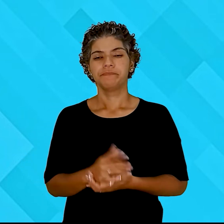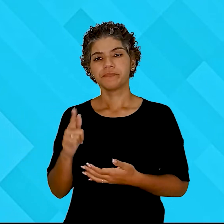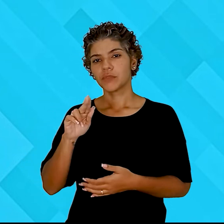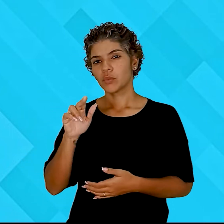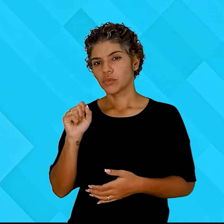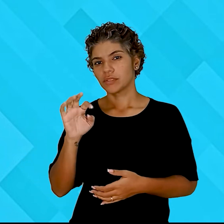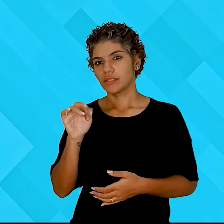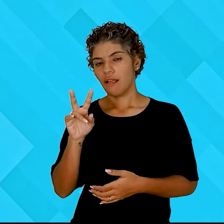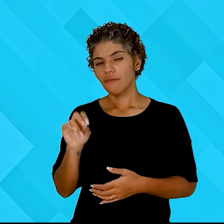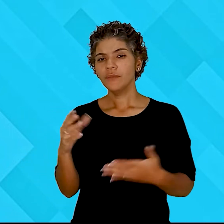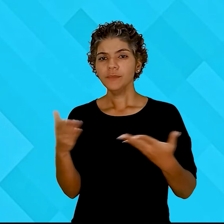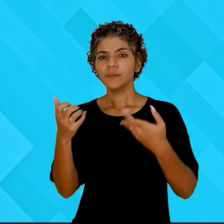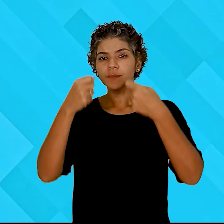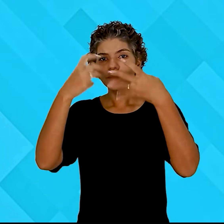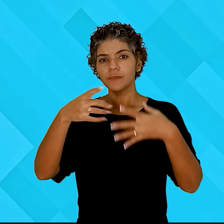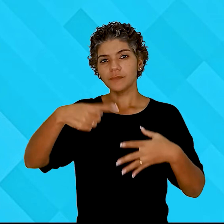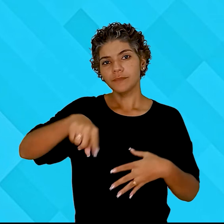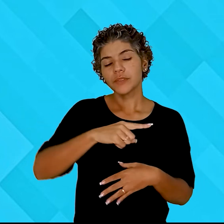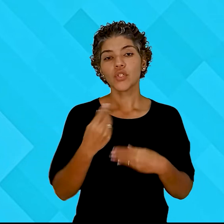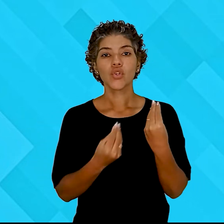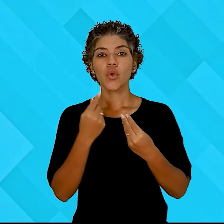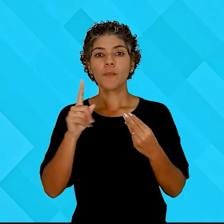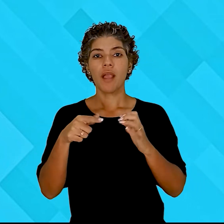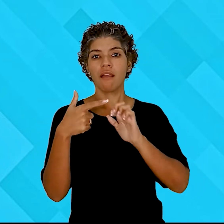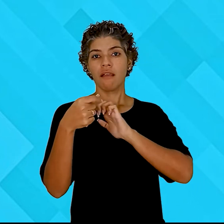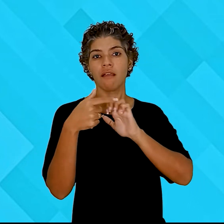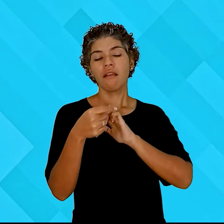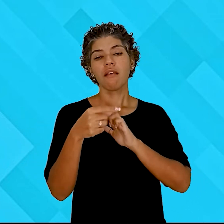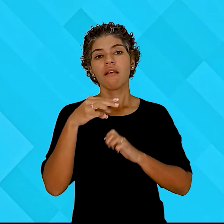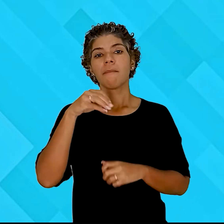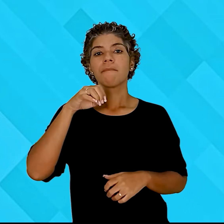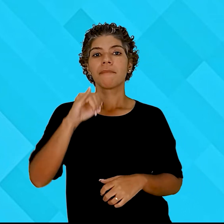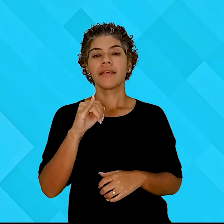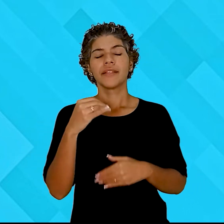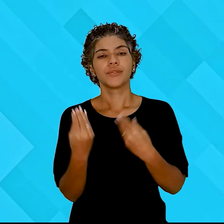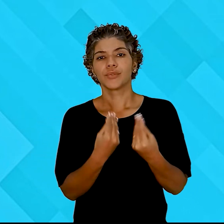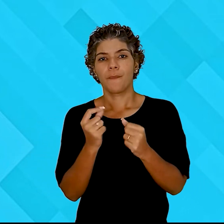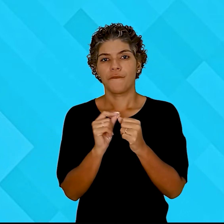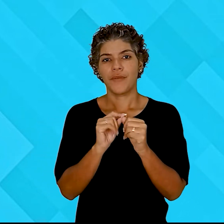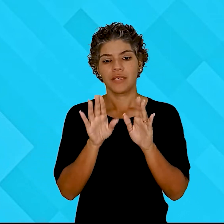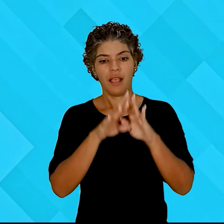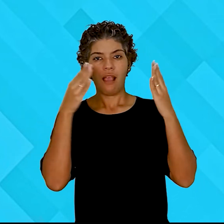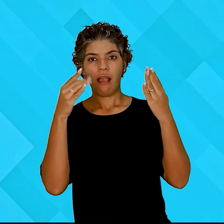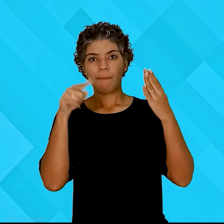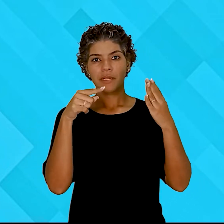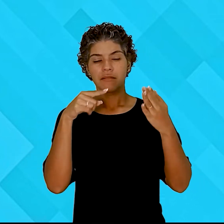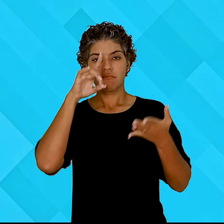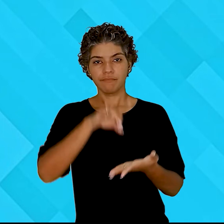contou aqui para a gente, fala um pouquinho sobre a opção de se tornar um microempreendedor individual. Como é que funciona o processo de abertura do MEI? Para você